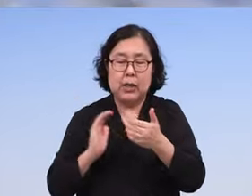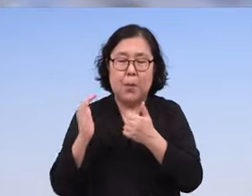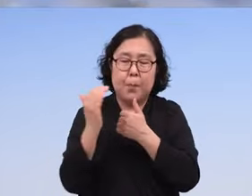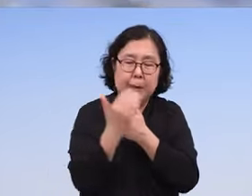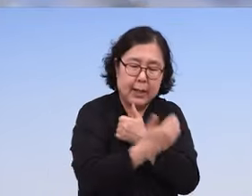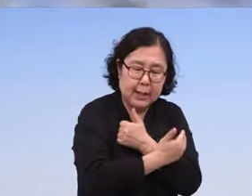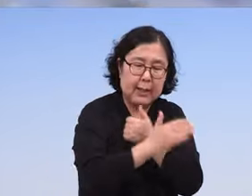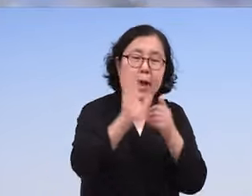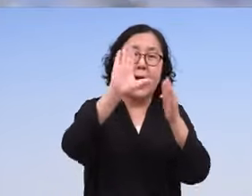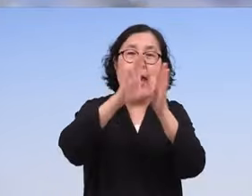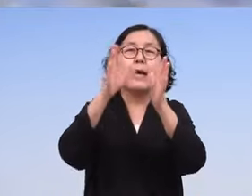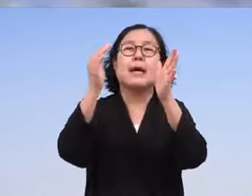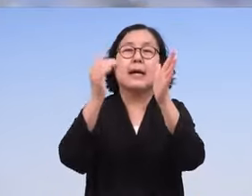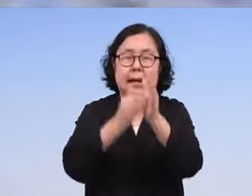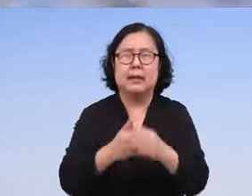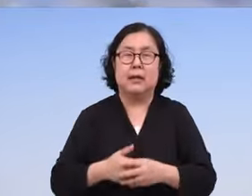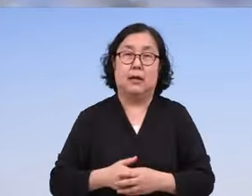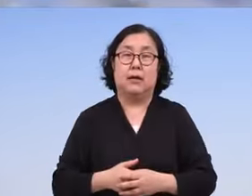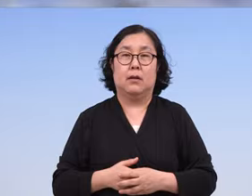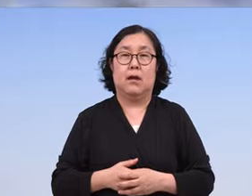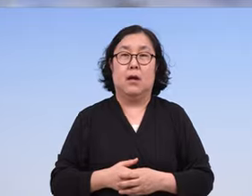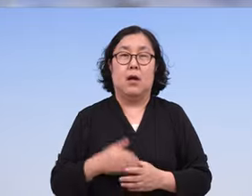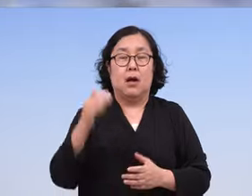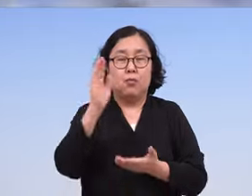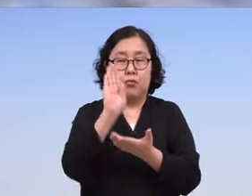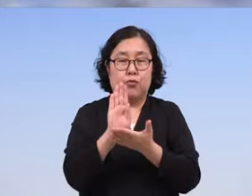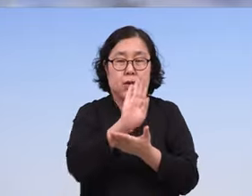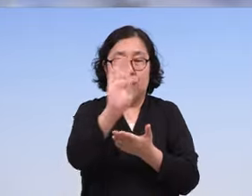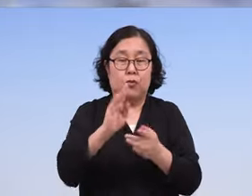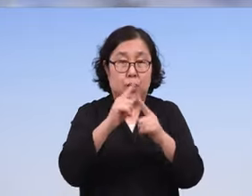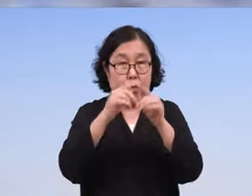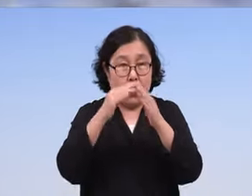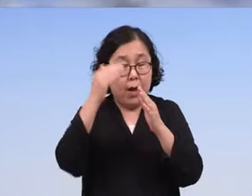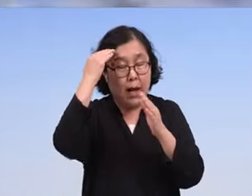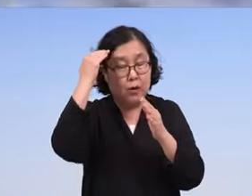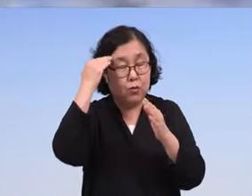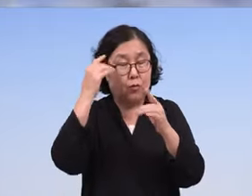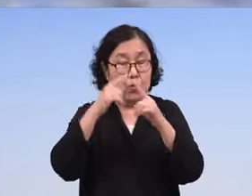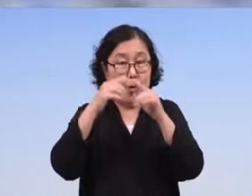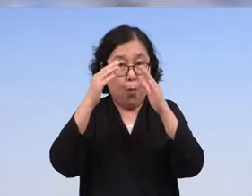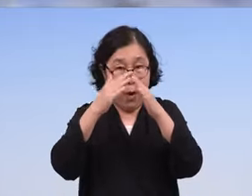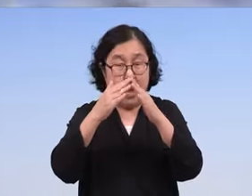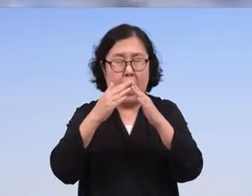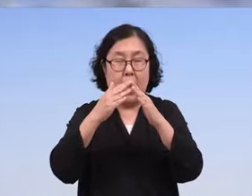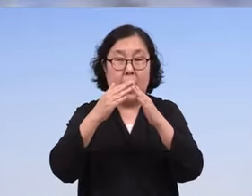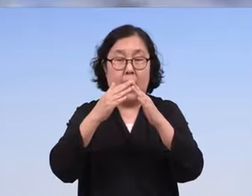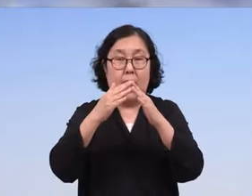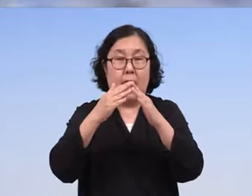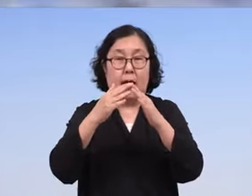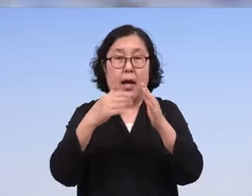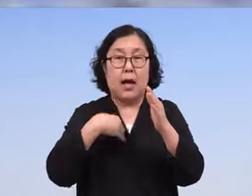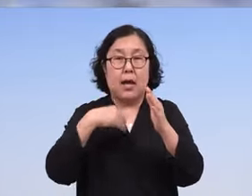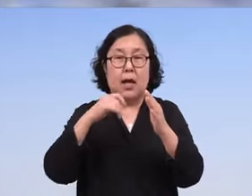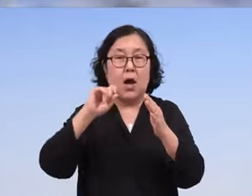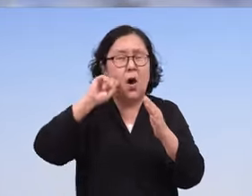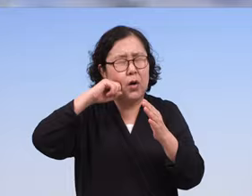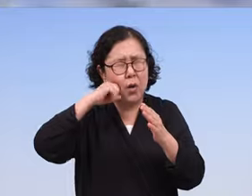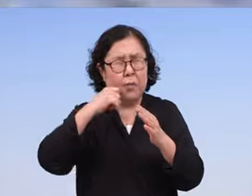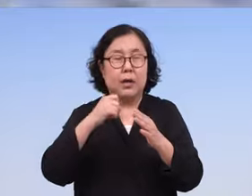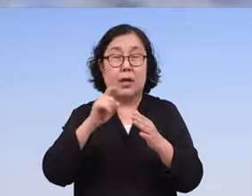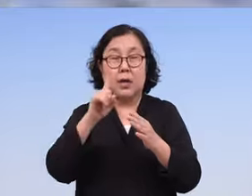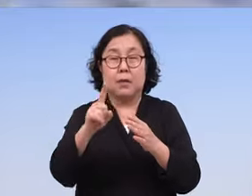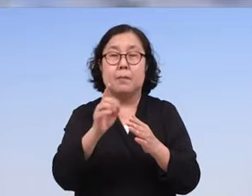오늘 분당 우리 교회나 한국 교회가 치명적인 게 이거라고 생각을 해요. 기도도 안 할 분들은, 기도한다는